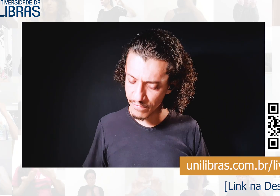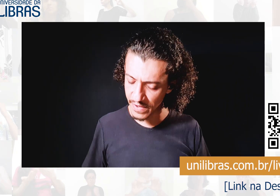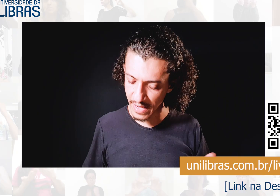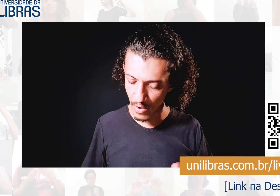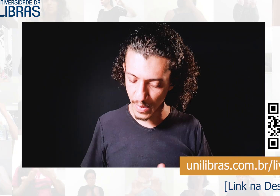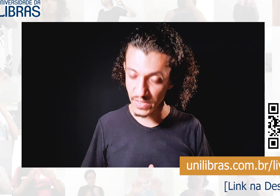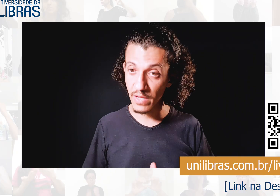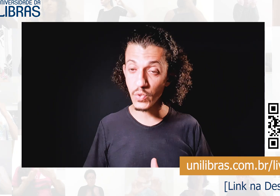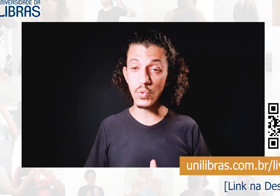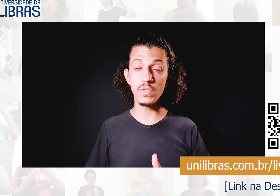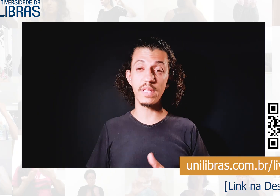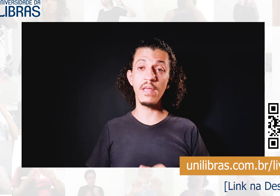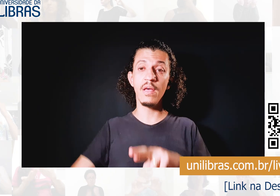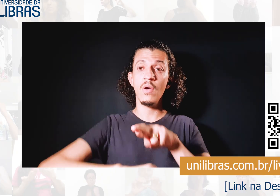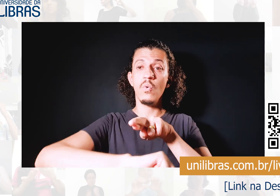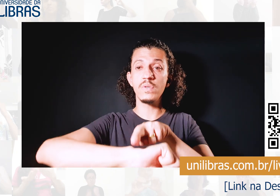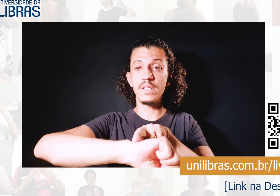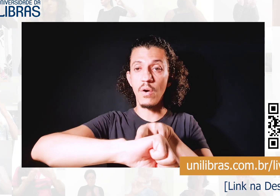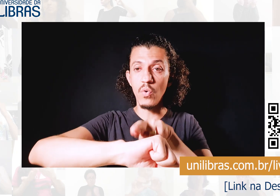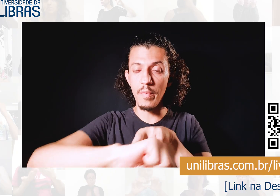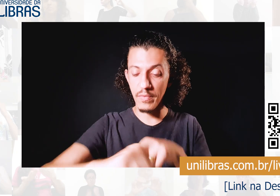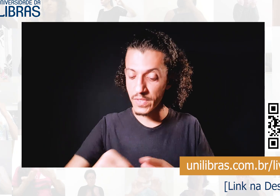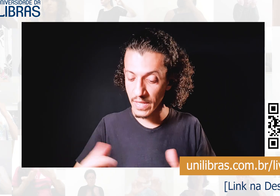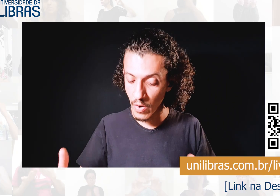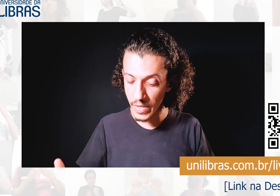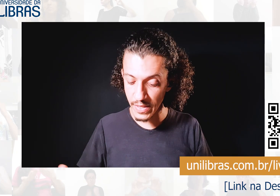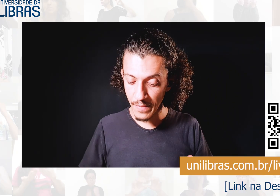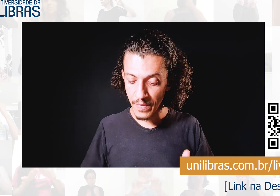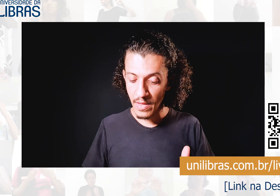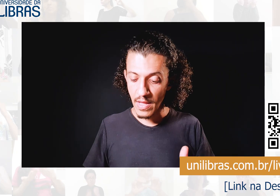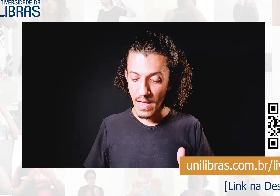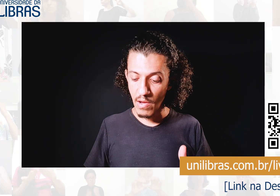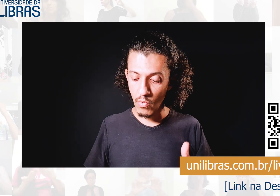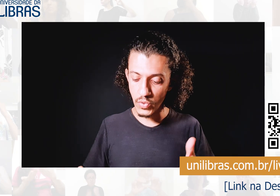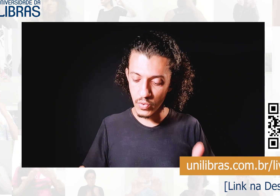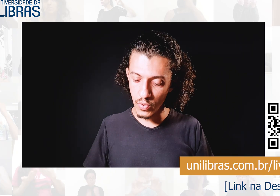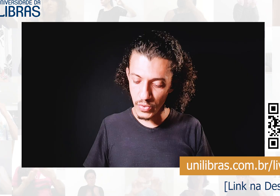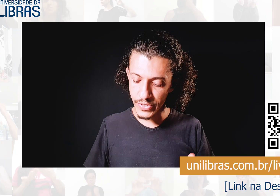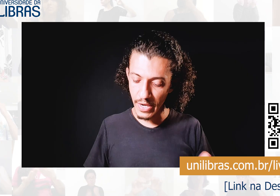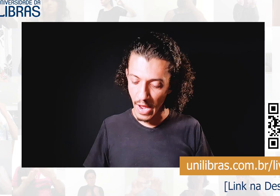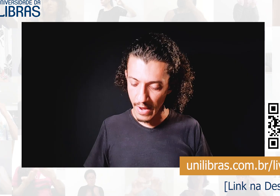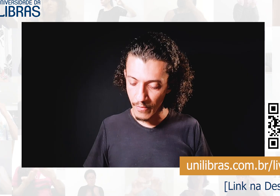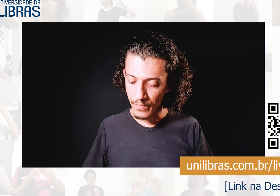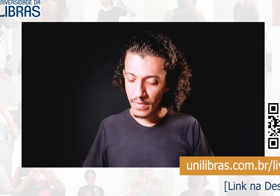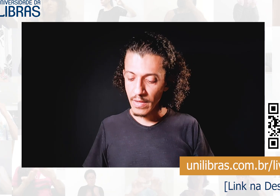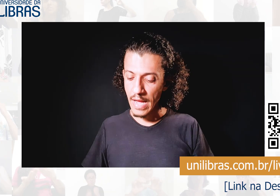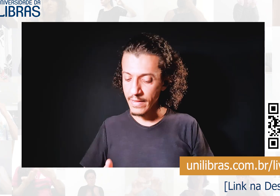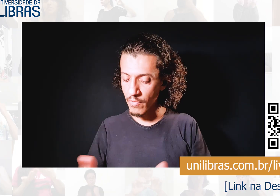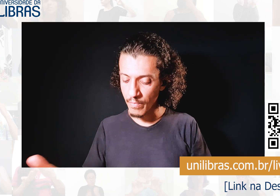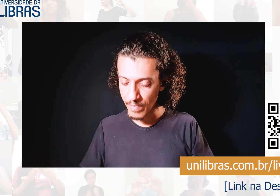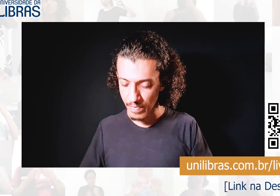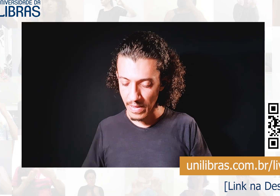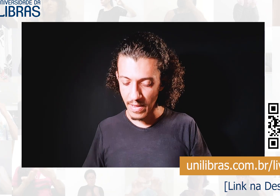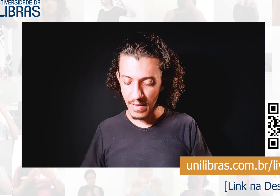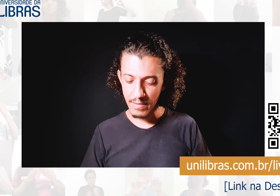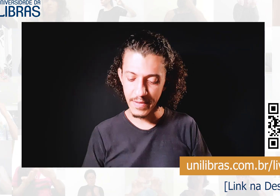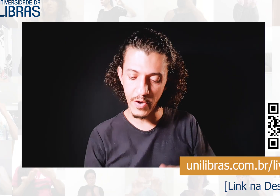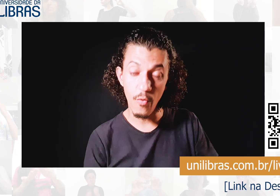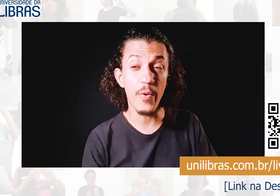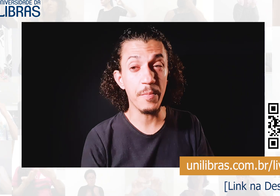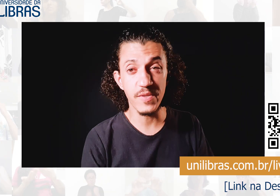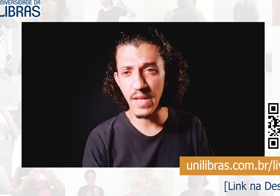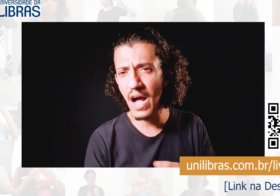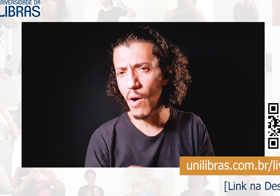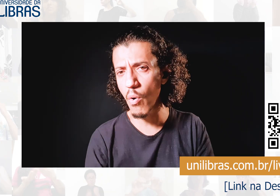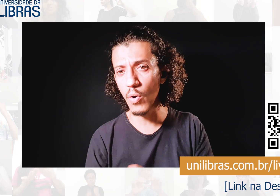isso significa realmente? Né? Os surdos têm um sinal nome, um sinal que os surdos criaram, cada um